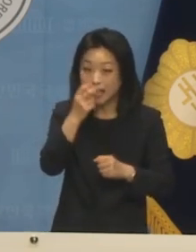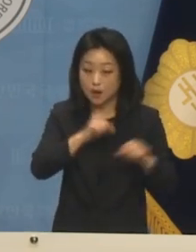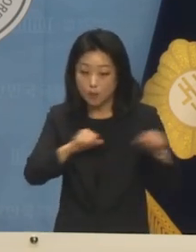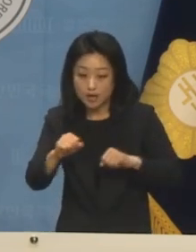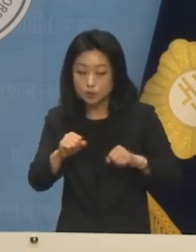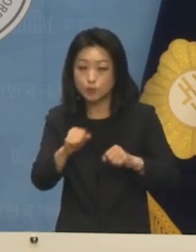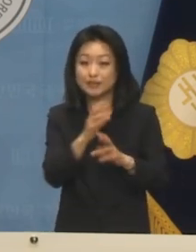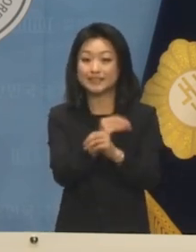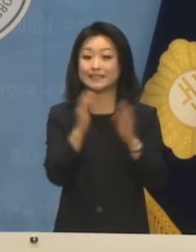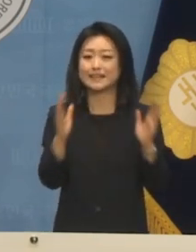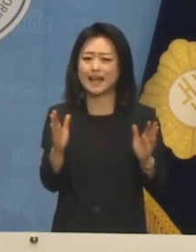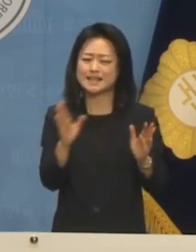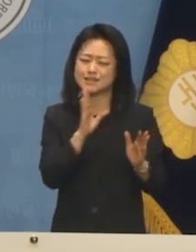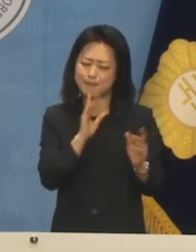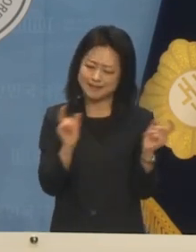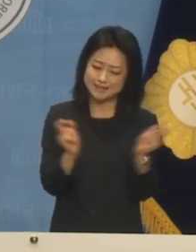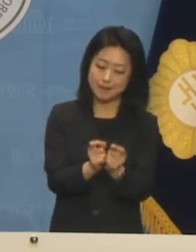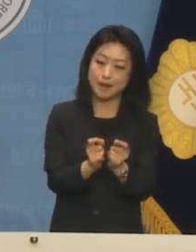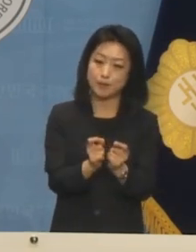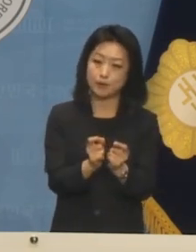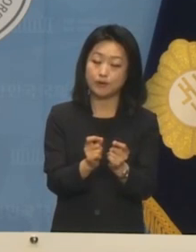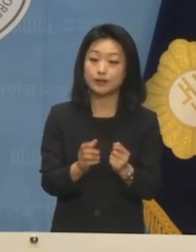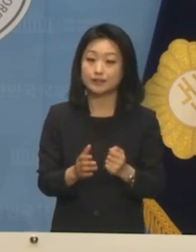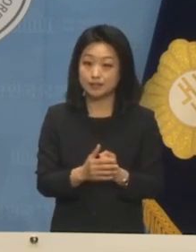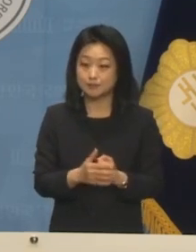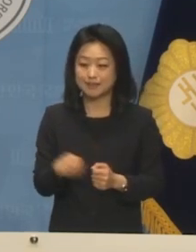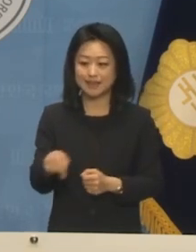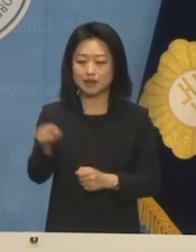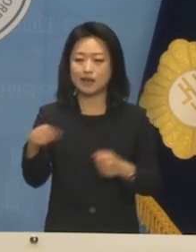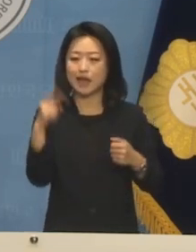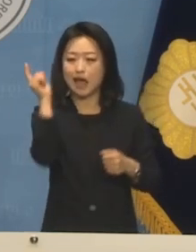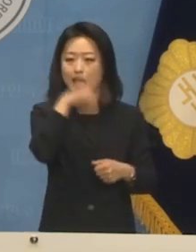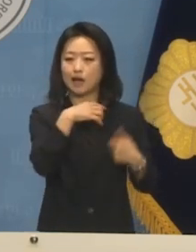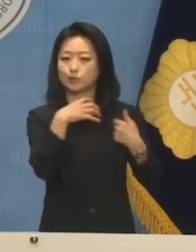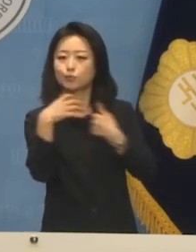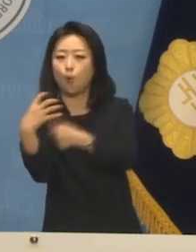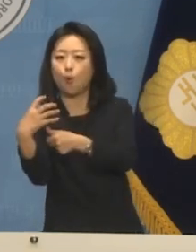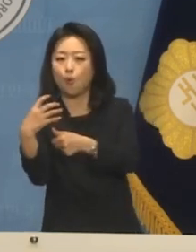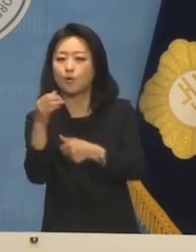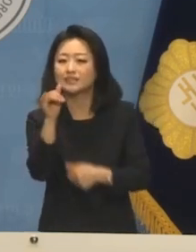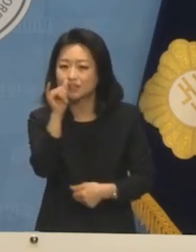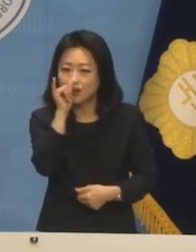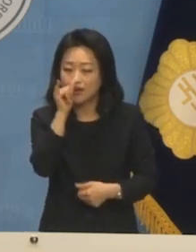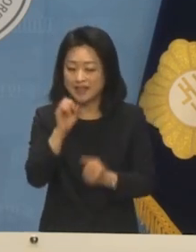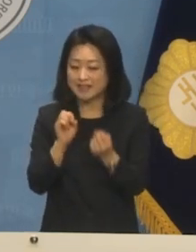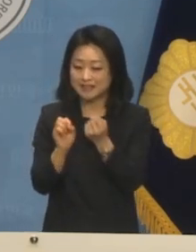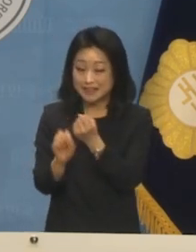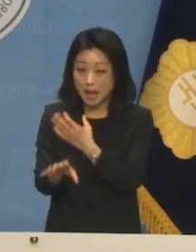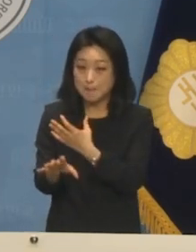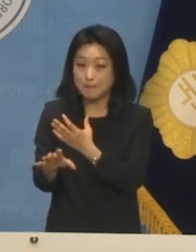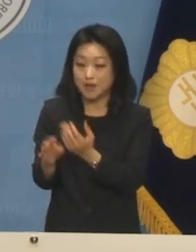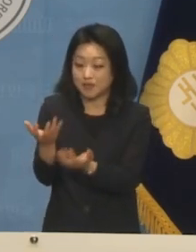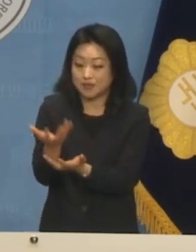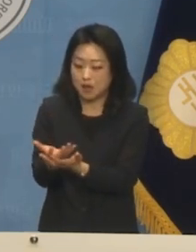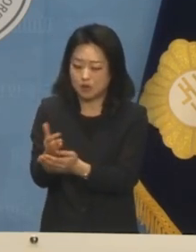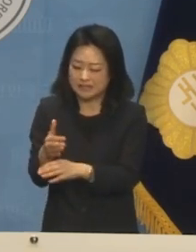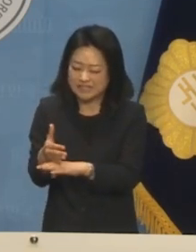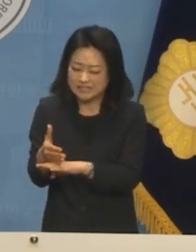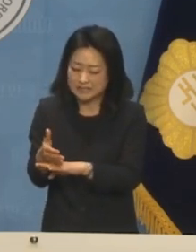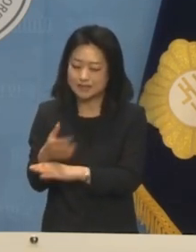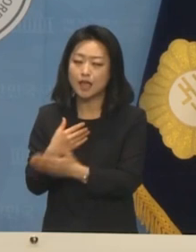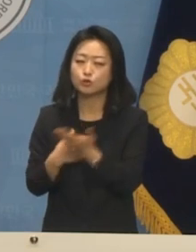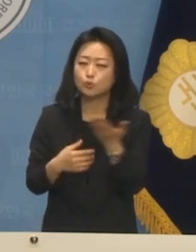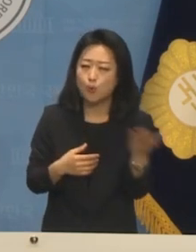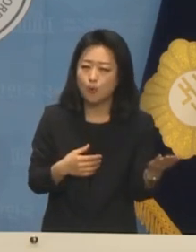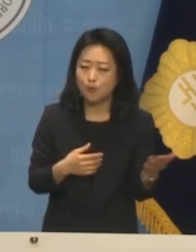수 있는 기간은 대단히 짧습니다. 이를 사용자들이 악용하는 방식은 답변서를 최대한 늦게 내고 그와 관련된